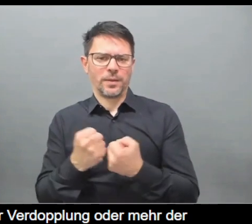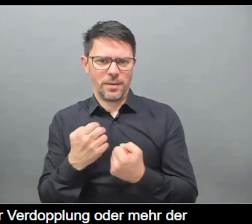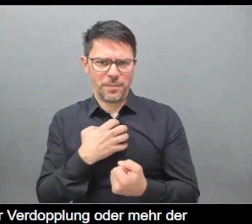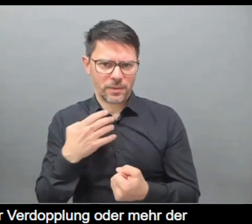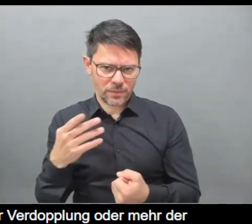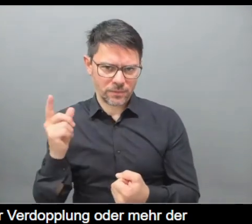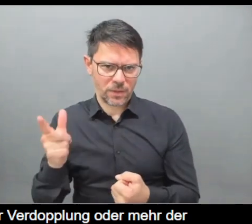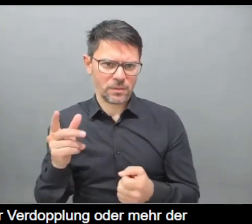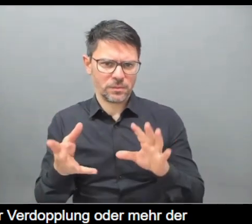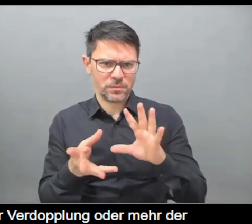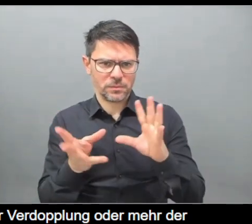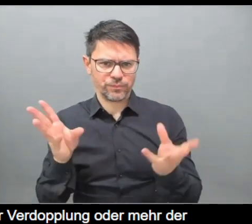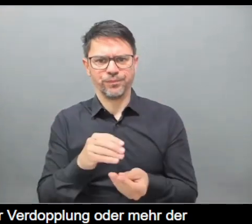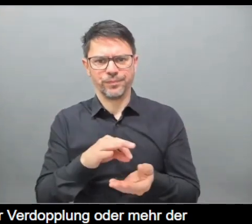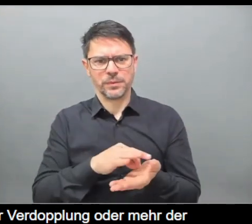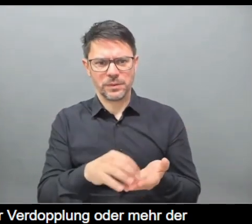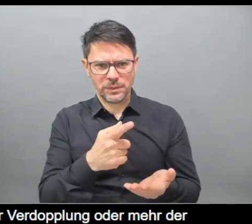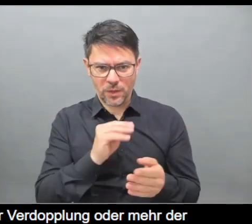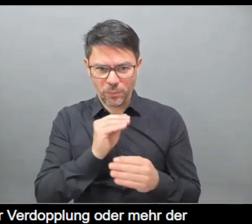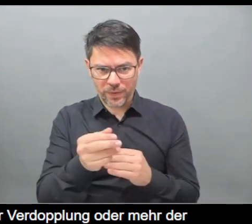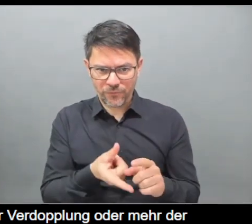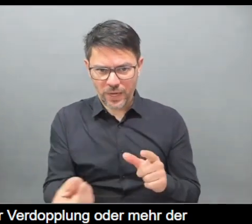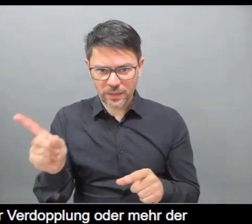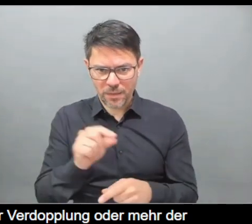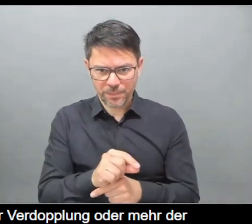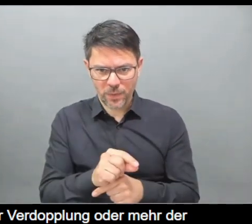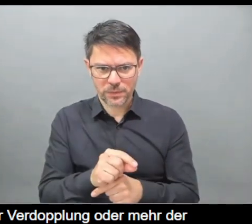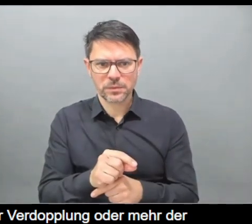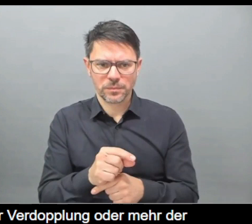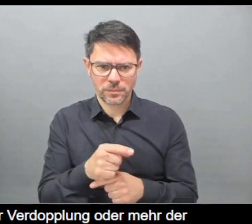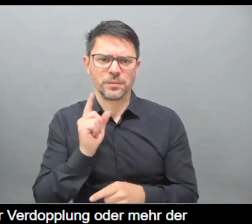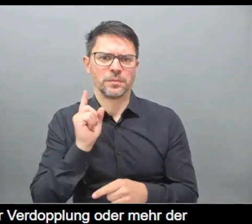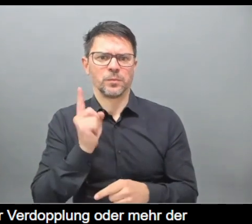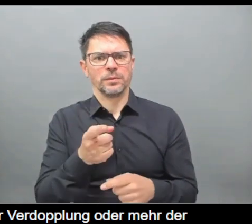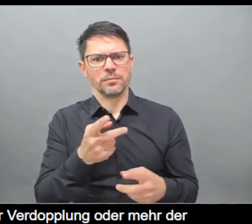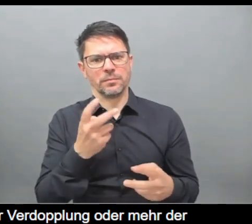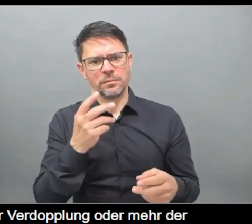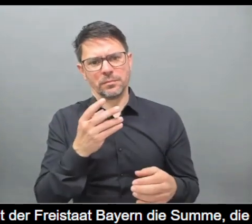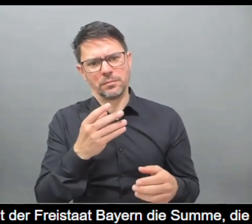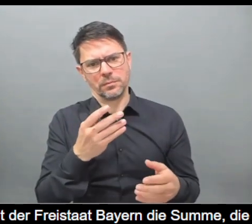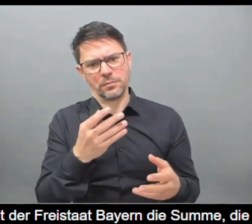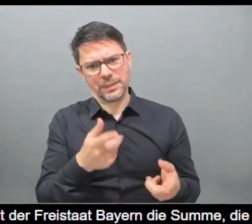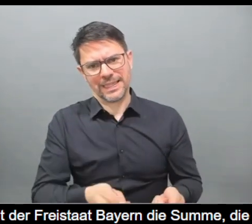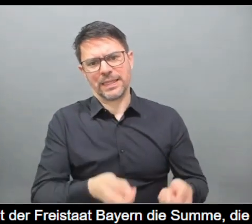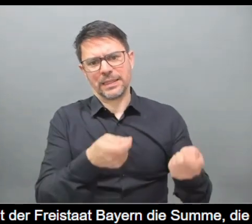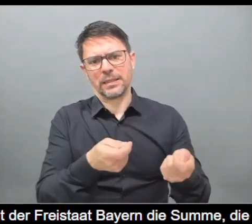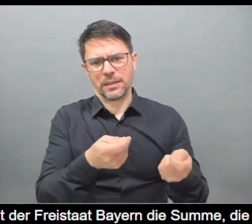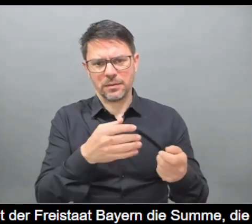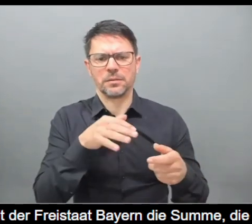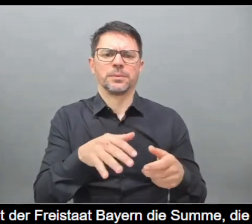damit relativ freihändig unsere Pläne schmieden. Und es gab die Zusage über Bundeskanzler und